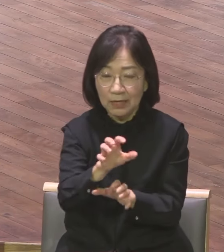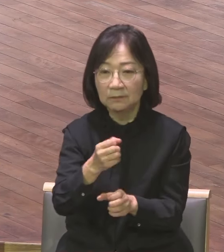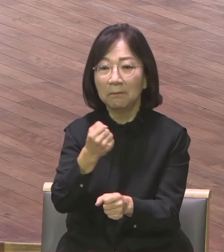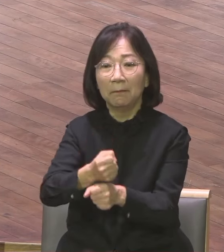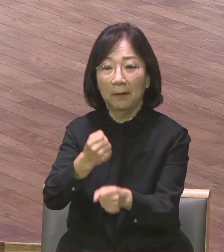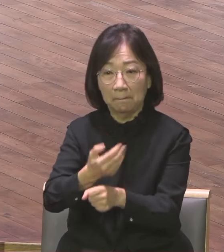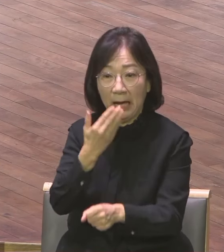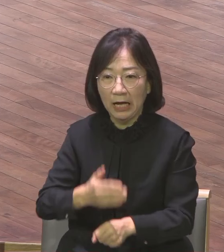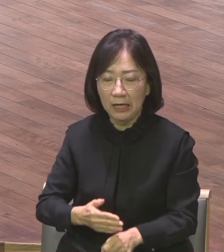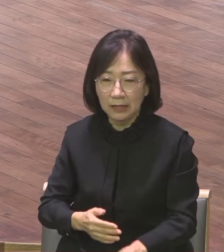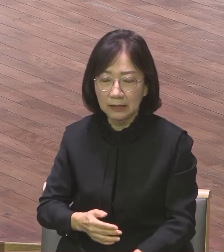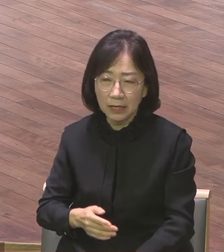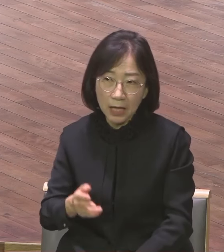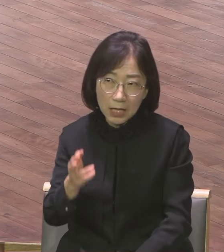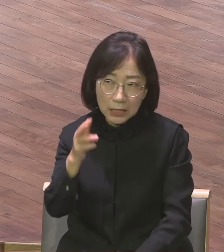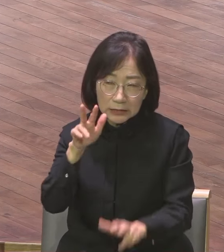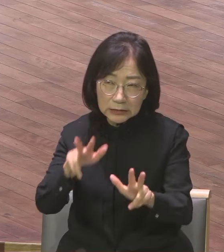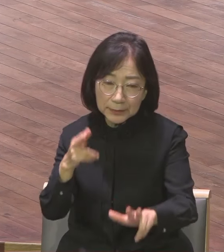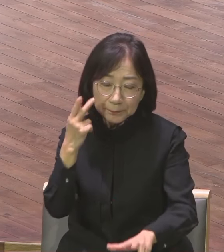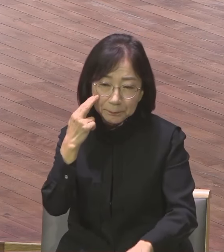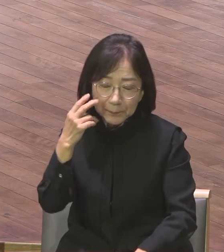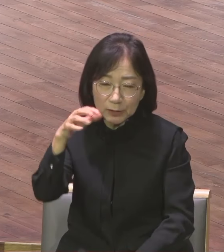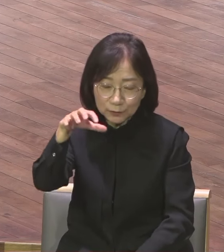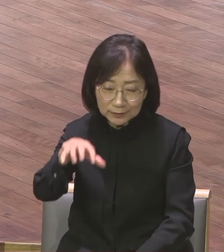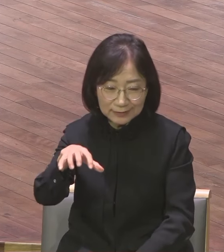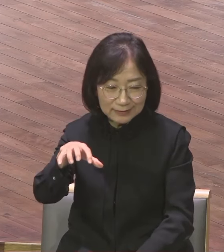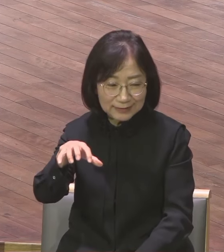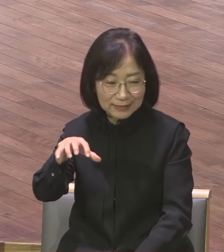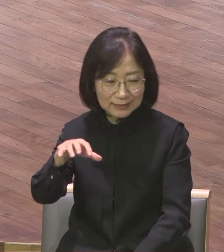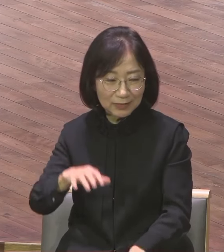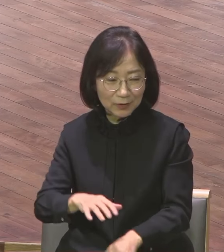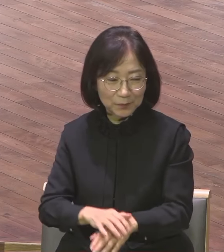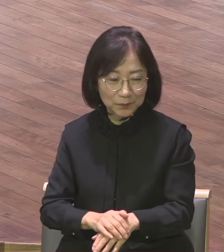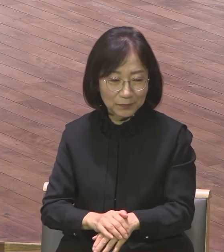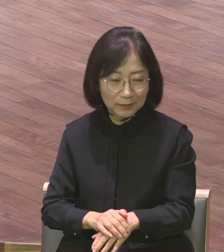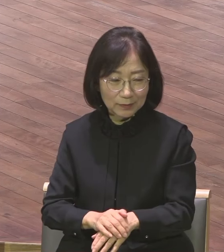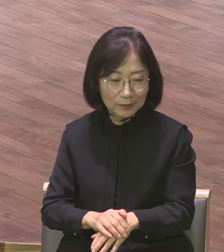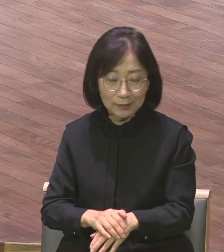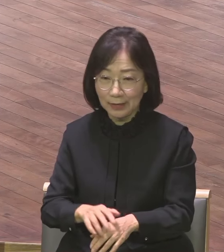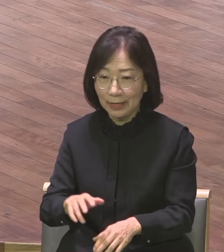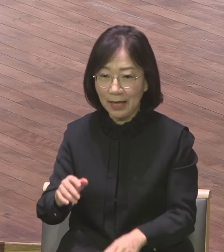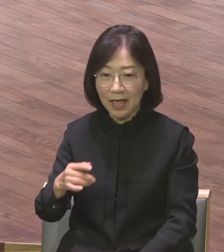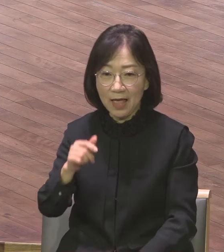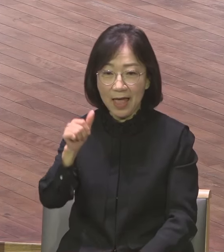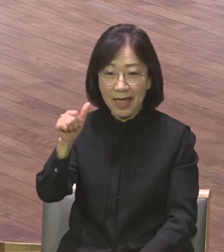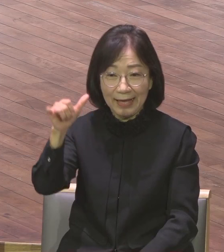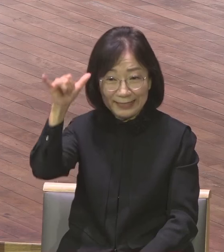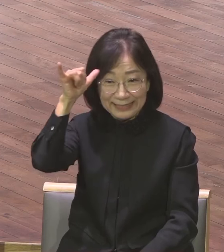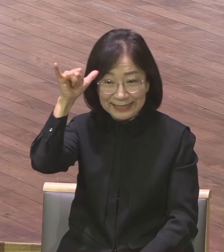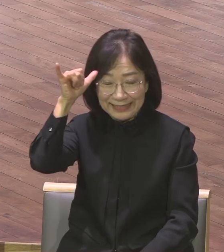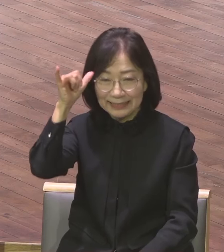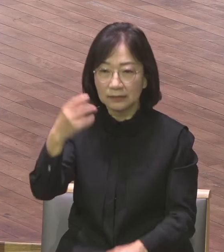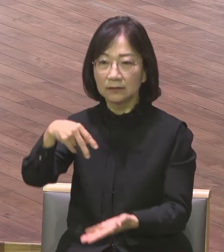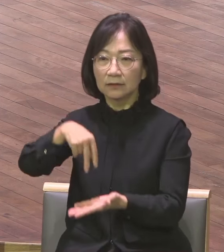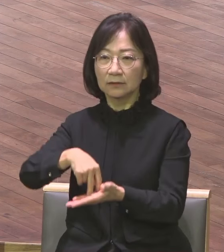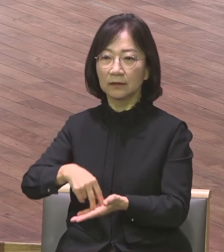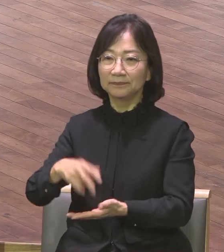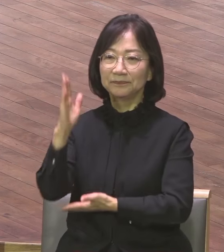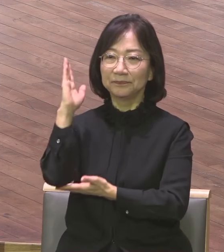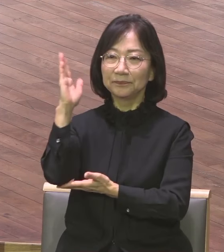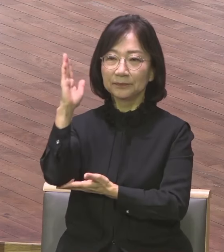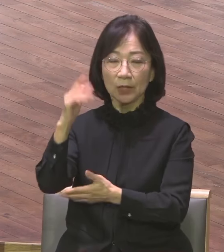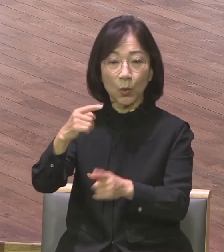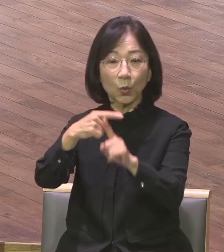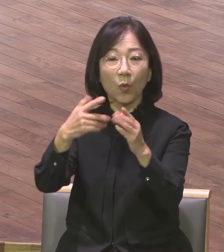지금 벌써 이 AI가 주일 이 시간에 서서 설교를 한답니다.